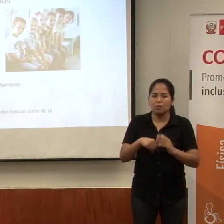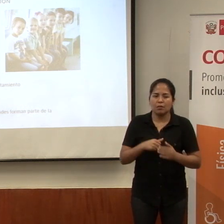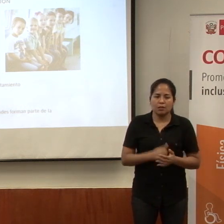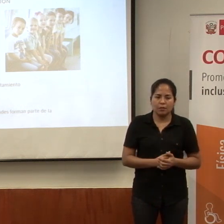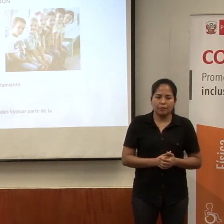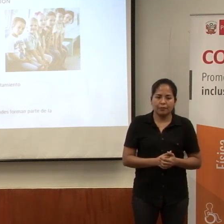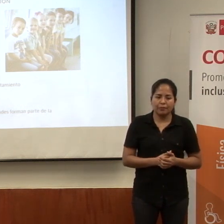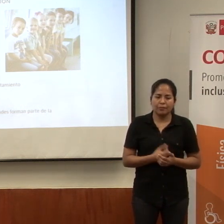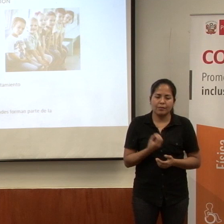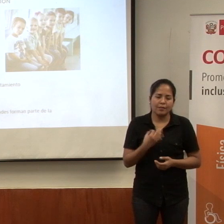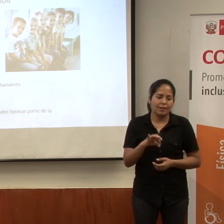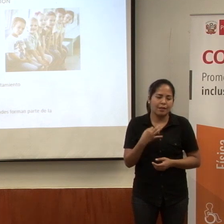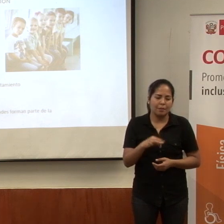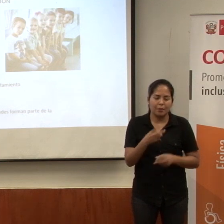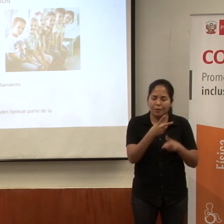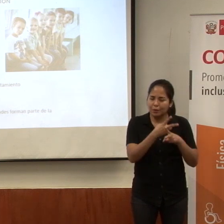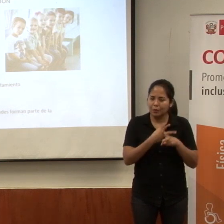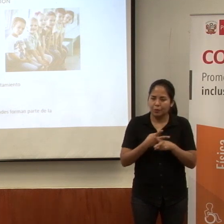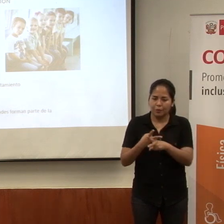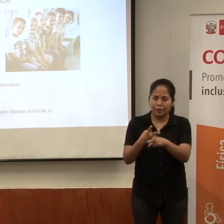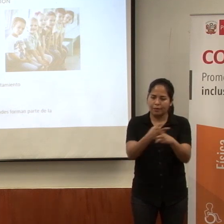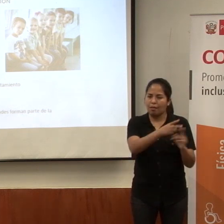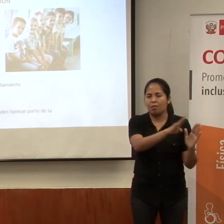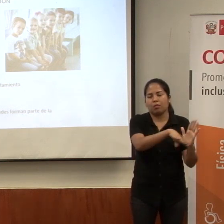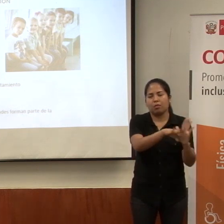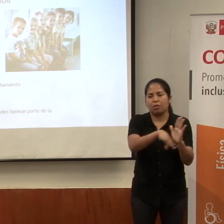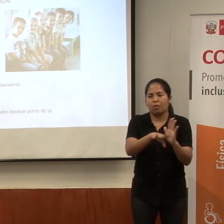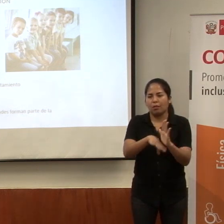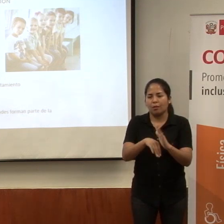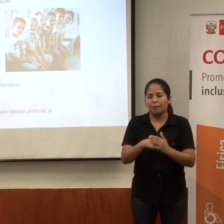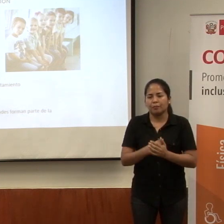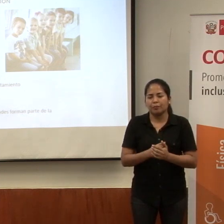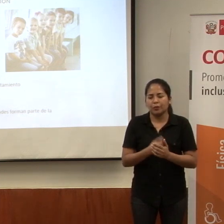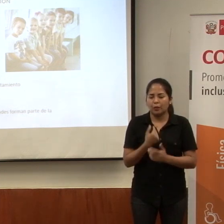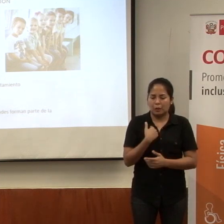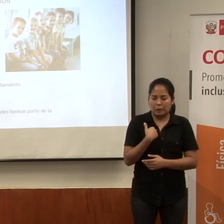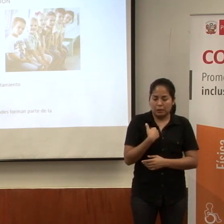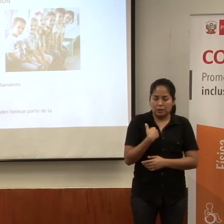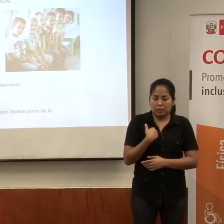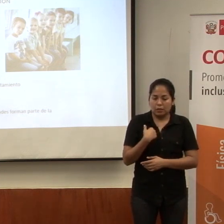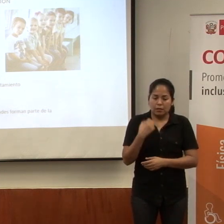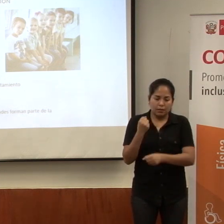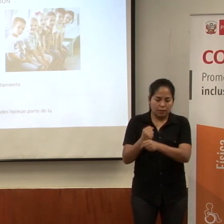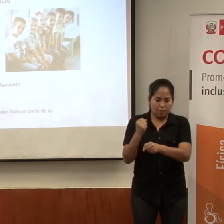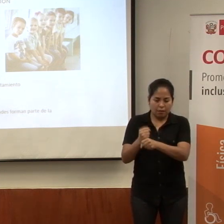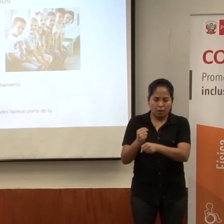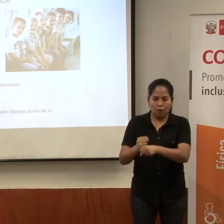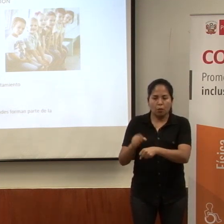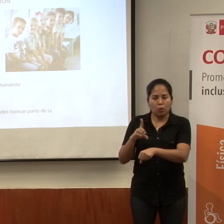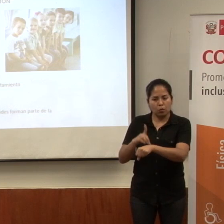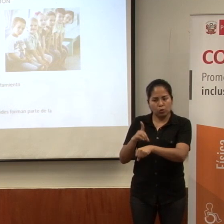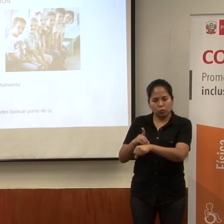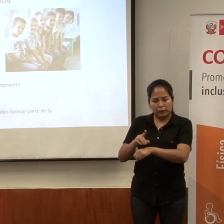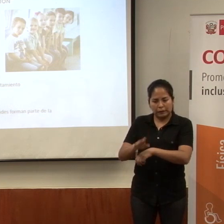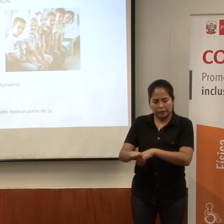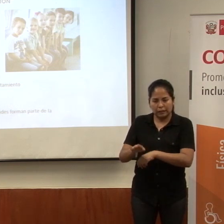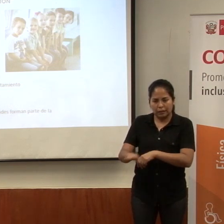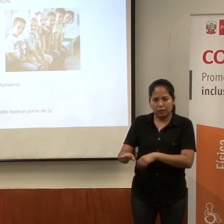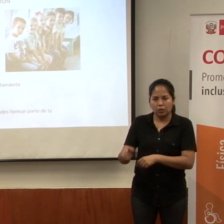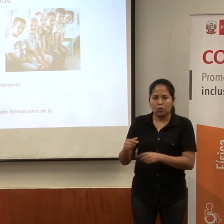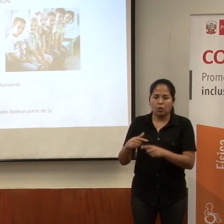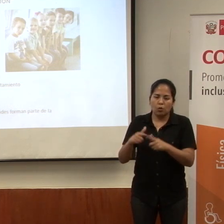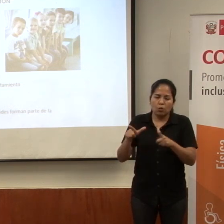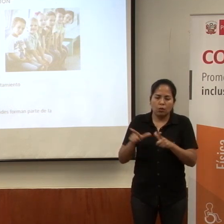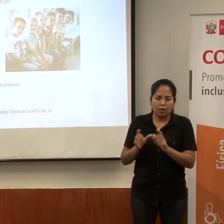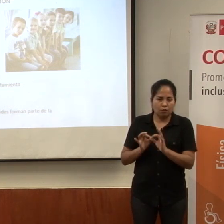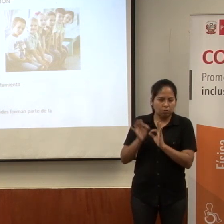ha sido siempre la discriminación. Eso es, yo he trabajado mucho como pediatra en zonas rurales, trabajé en